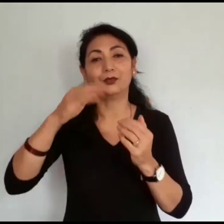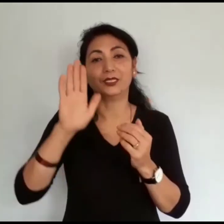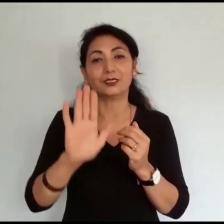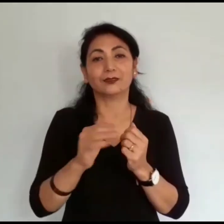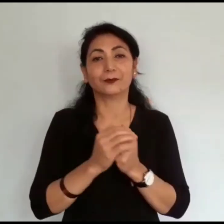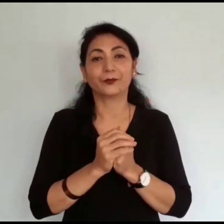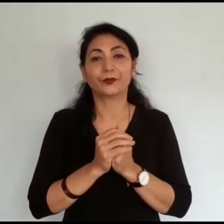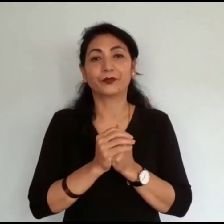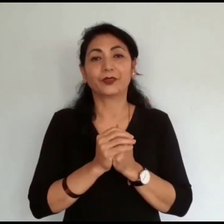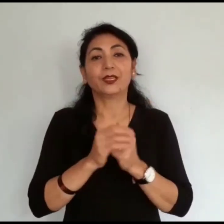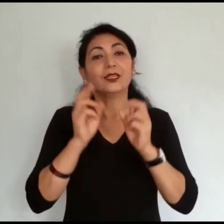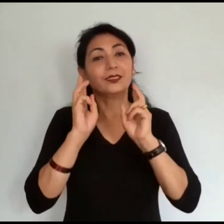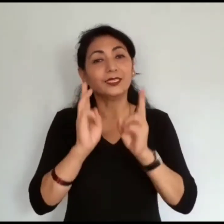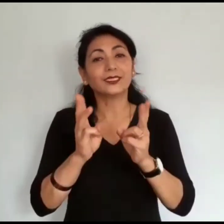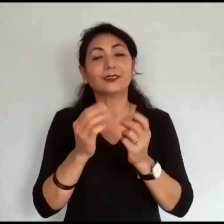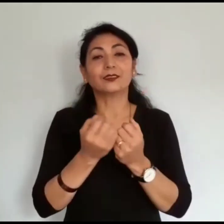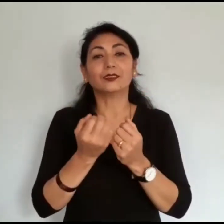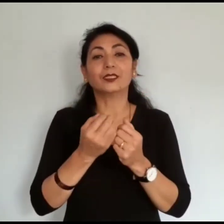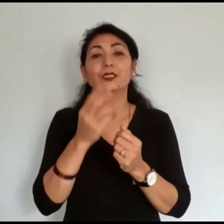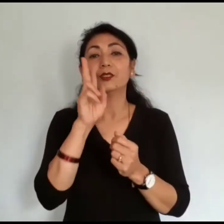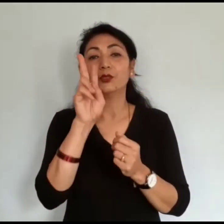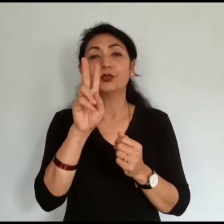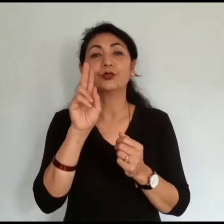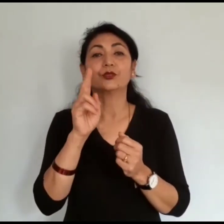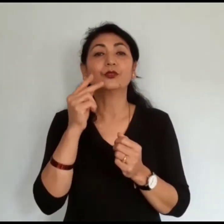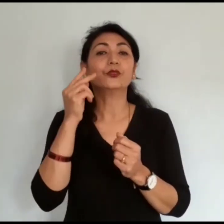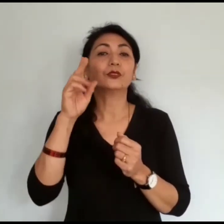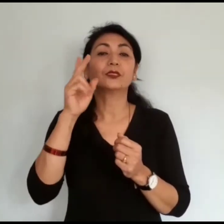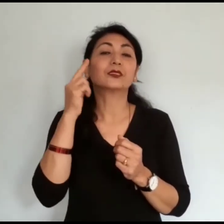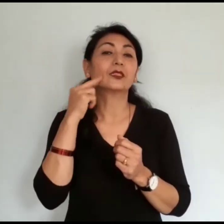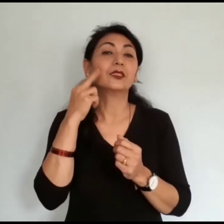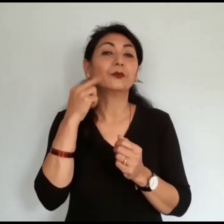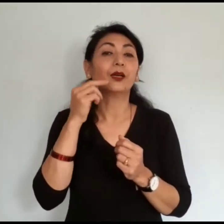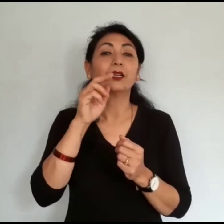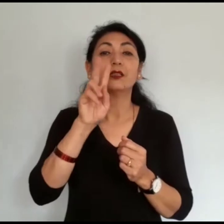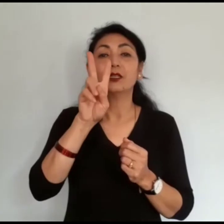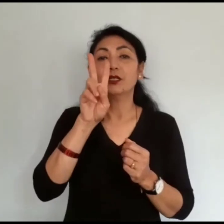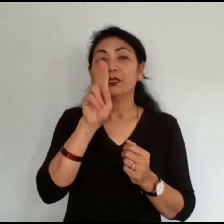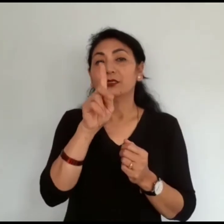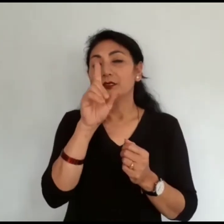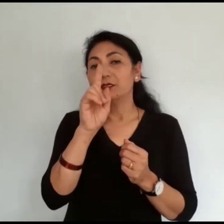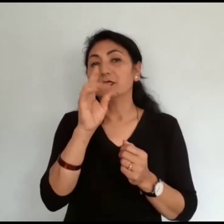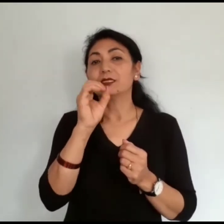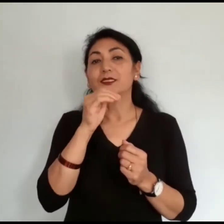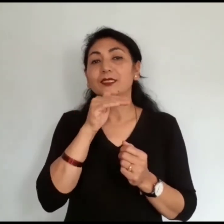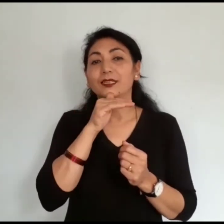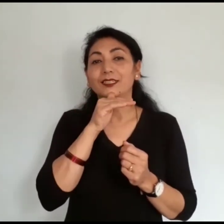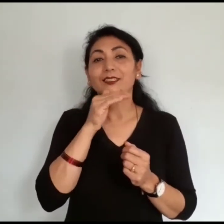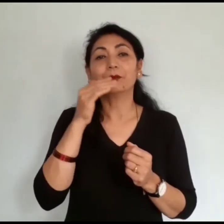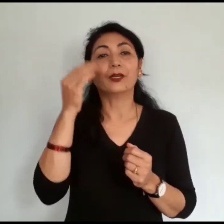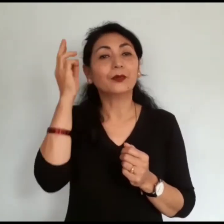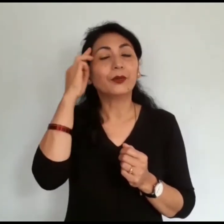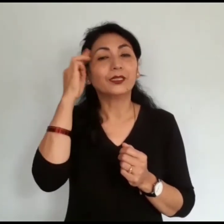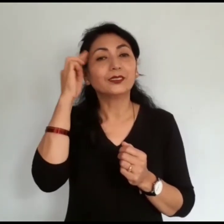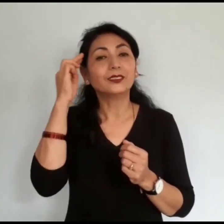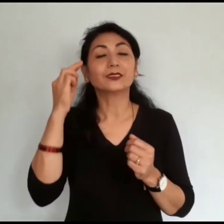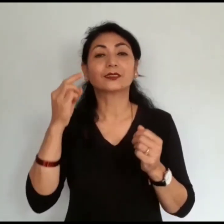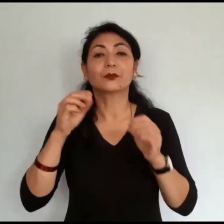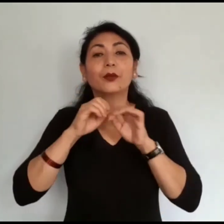वेबिनार हुने चा तेसाई गरी दोस्रो सनिवार जुलाई 10 तारिक को दिन मा मानसिक